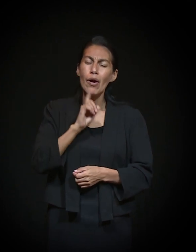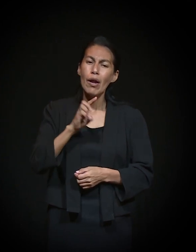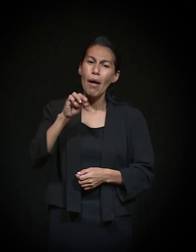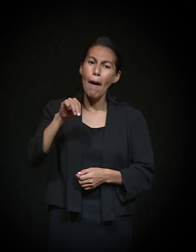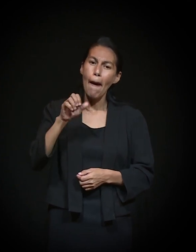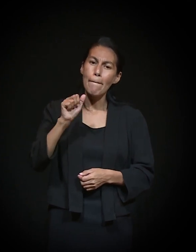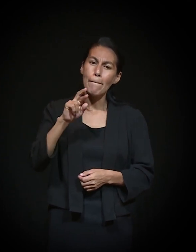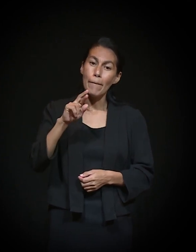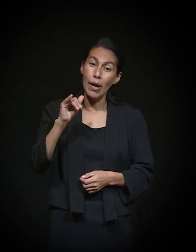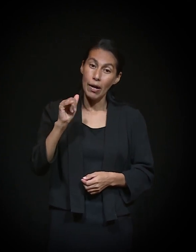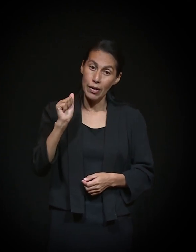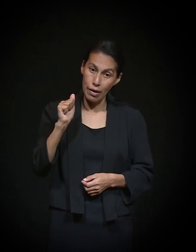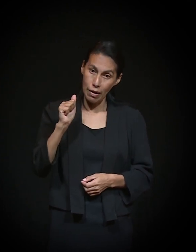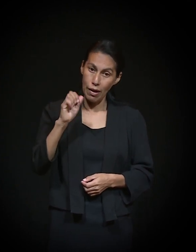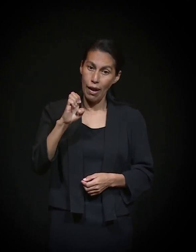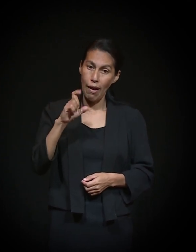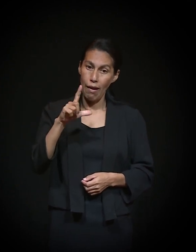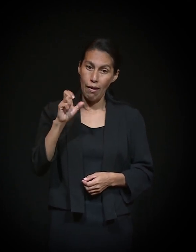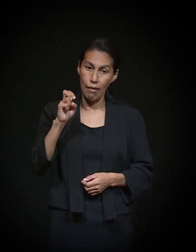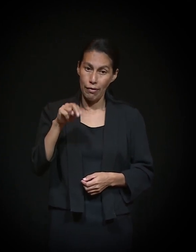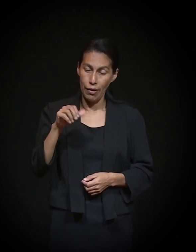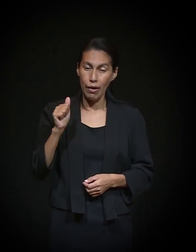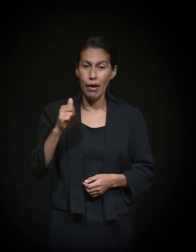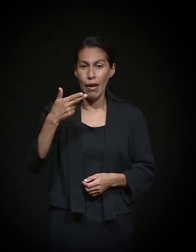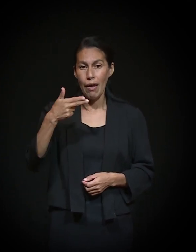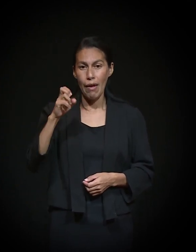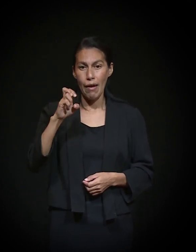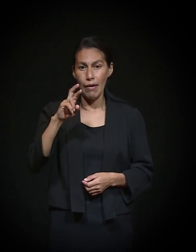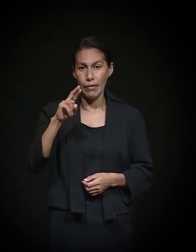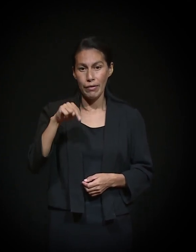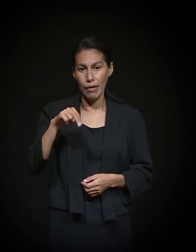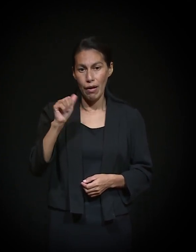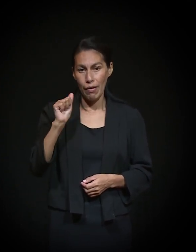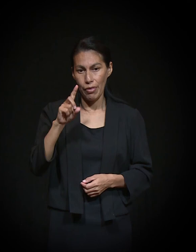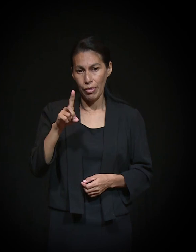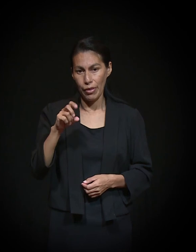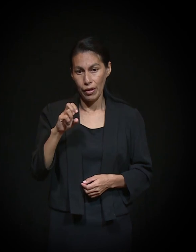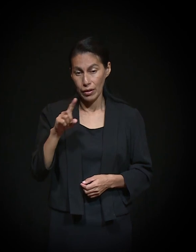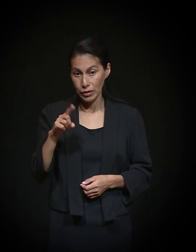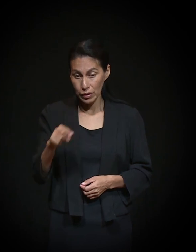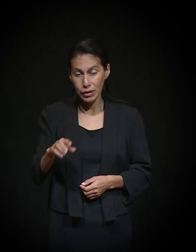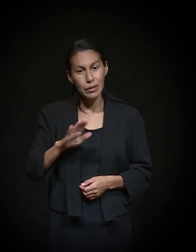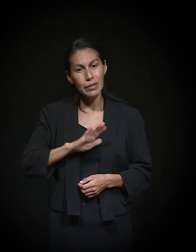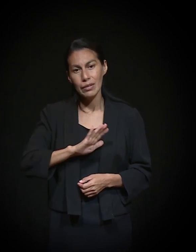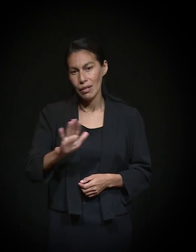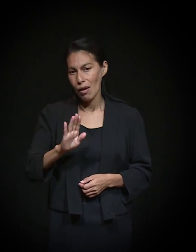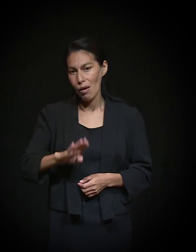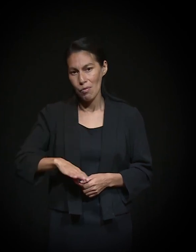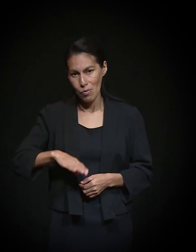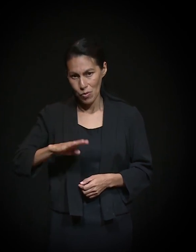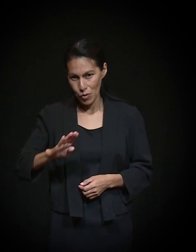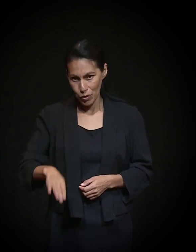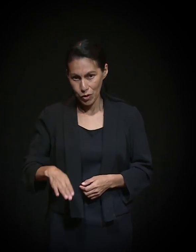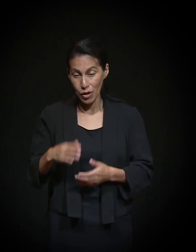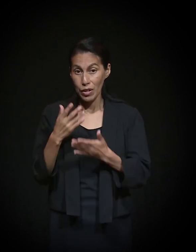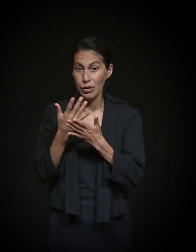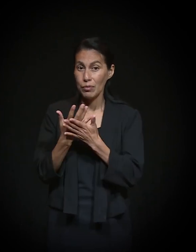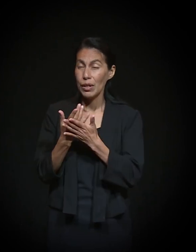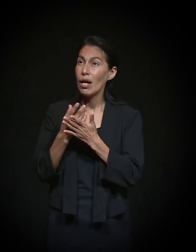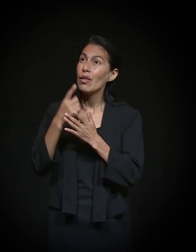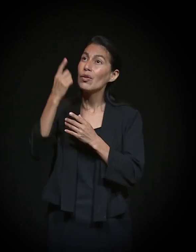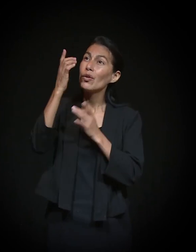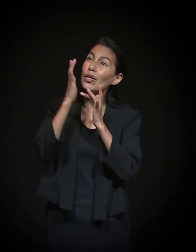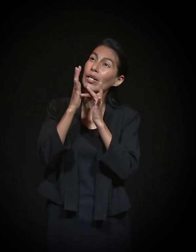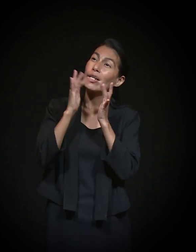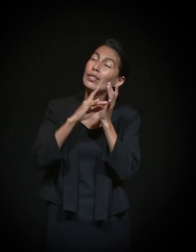ya descansa en el Señor, esperando la promesa de la venida de nuestro Señor Jesucristo.